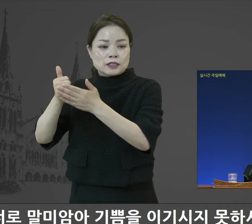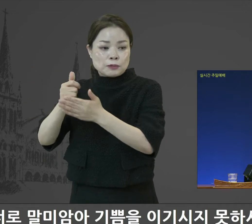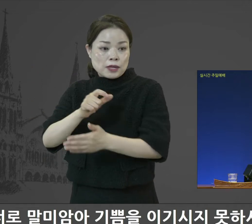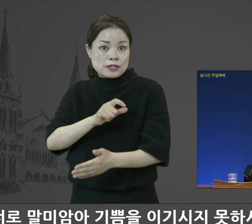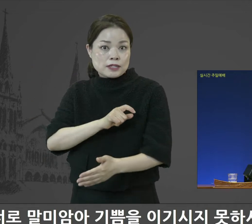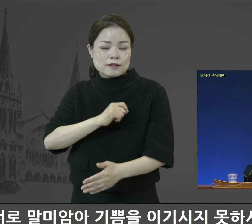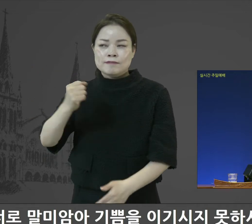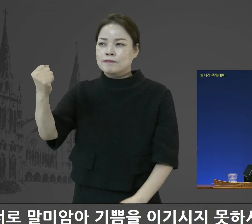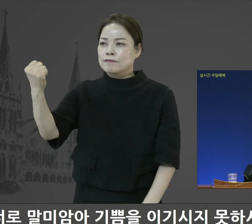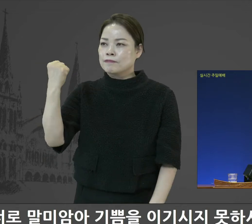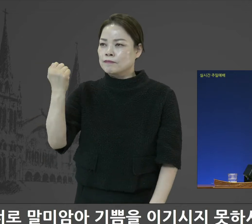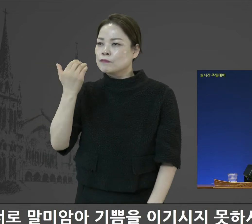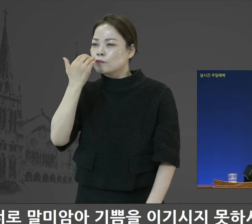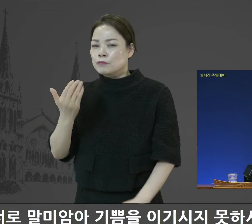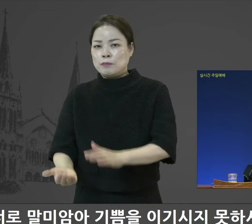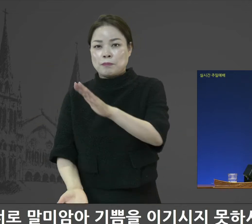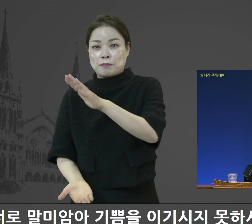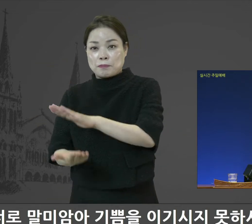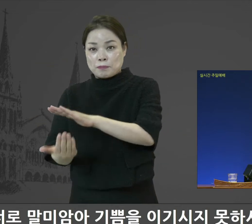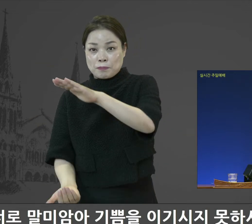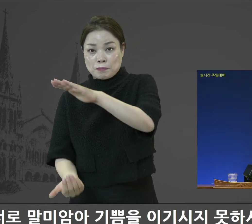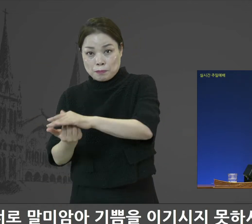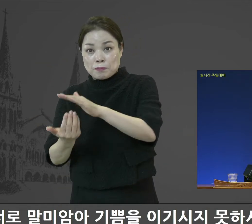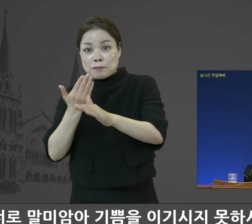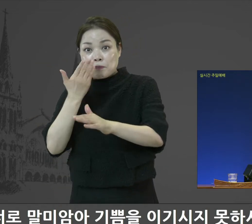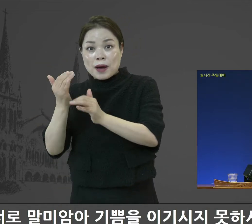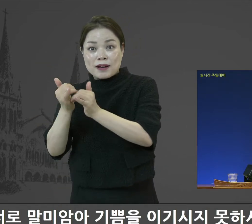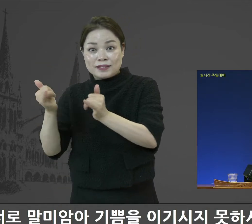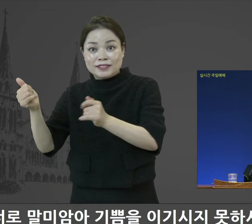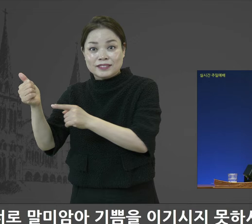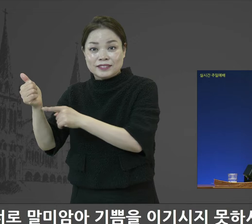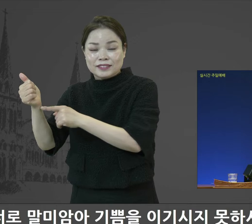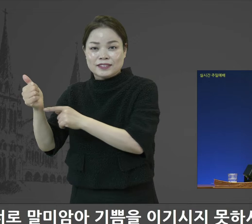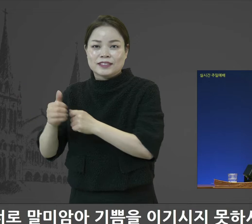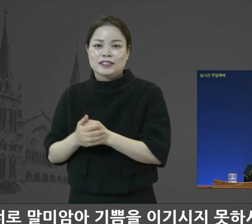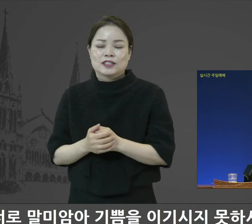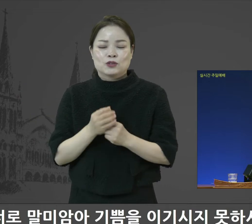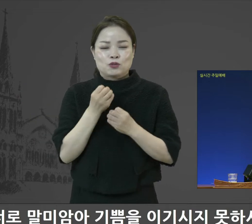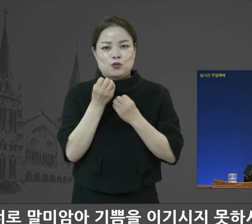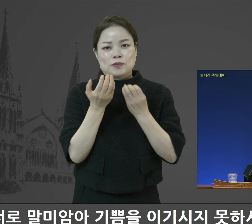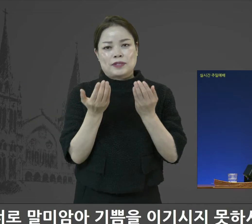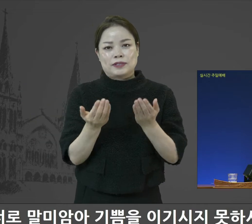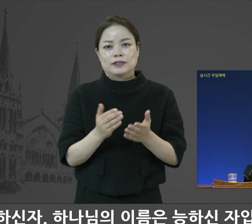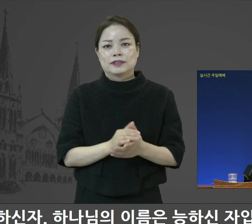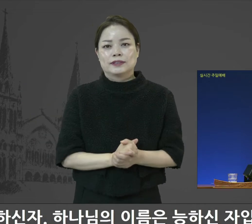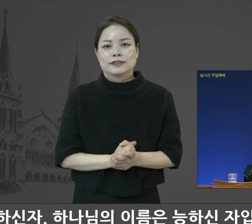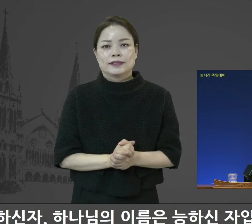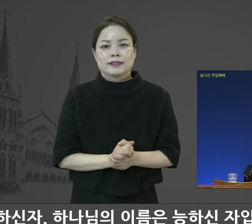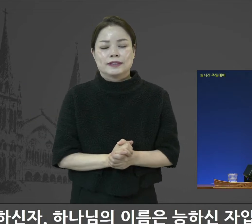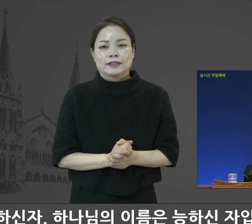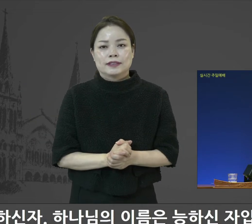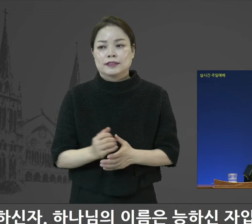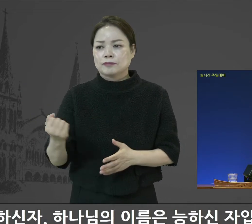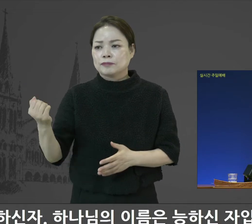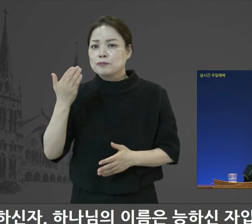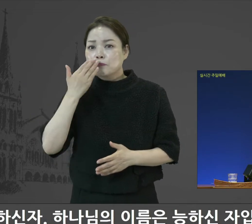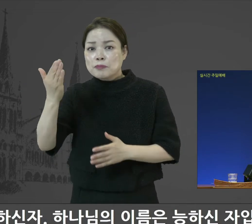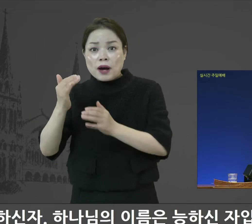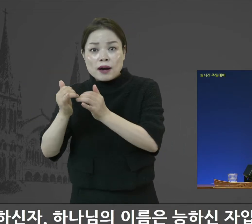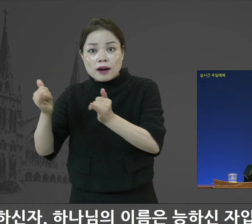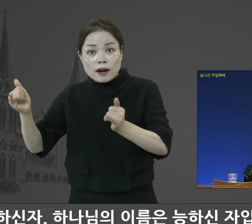이름은 능하신 자이십니다, 이렇게 고백하는 고백이었습니다. 그 능하신